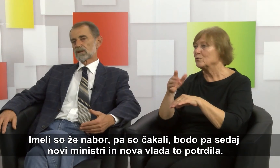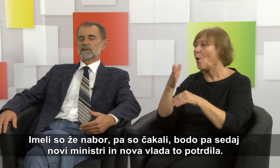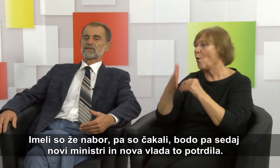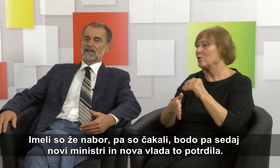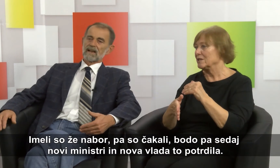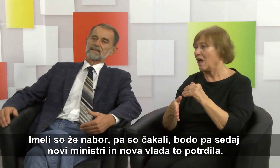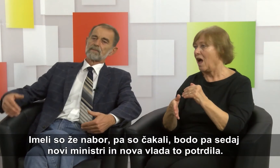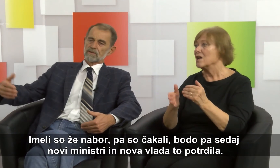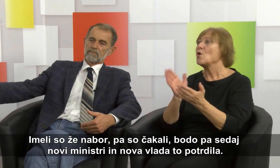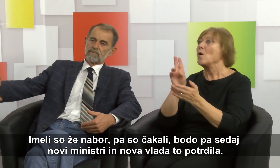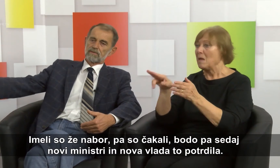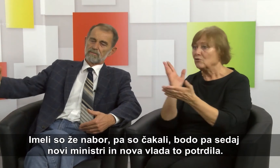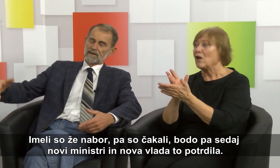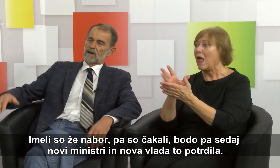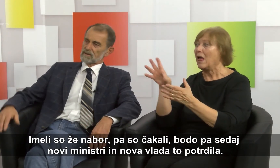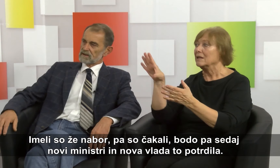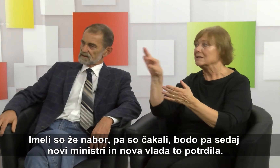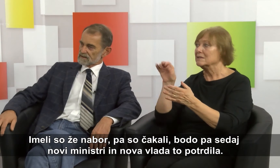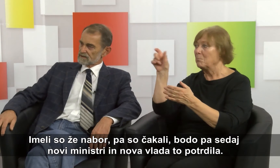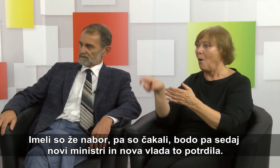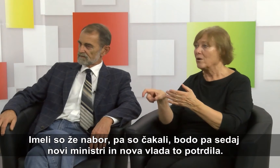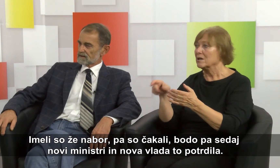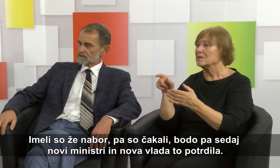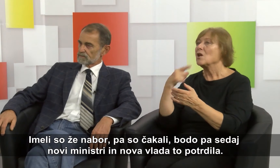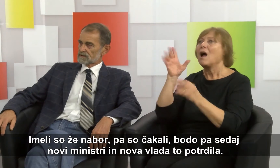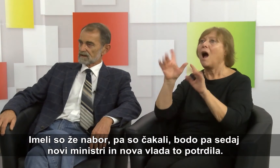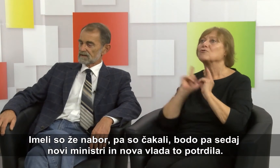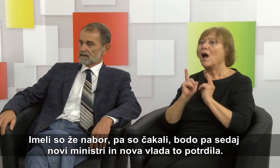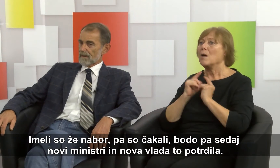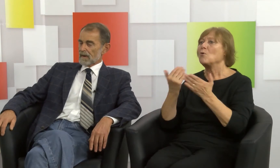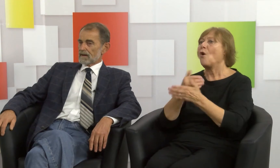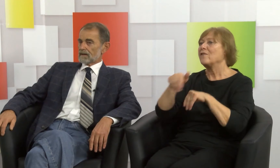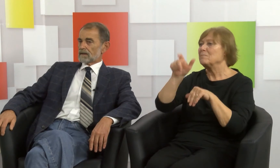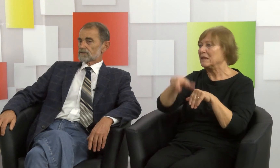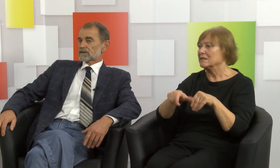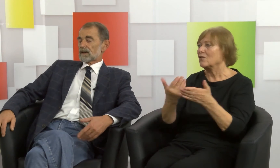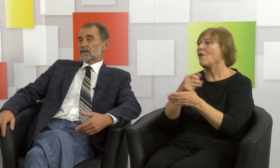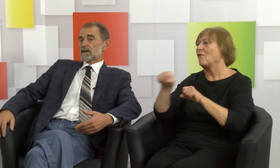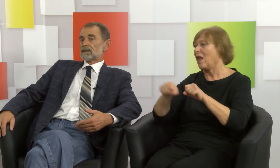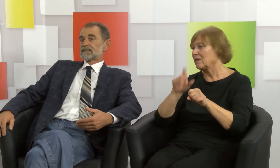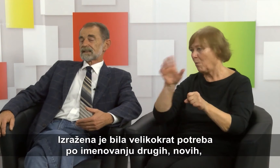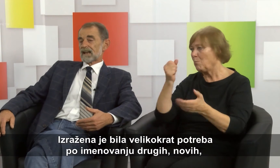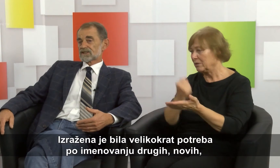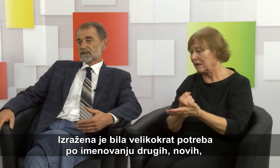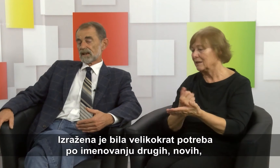pa so čakali, zdaj bodo pa novi ministri, nova vlada to potrdila. Tako da izražena je